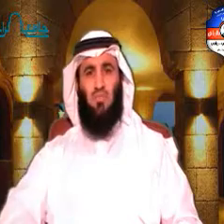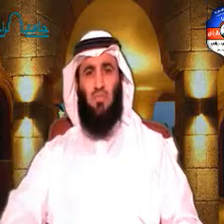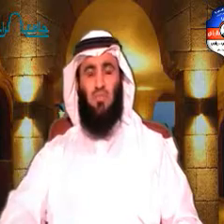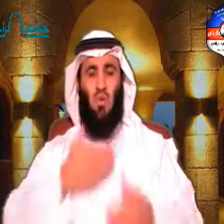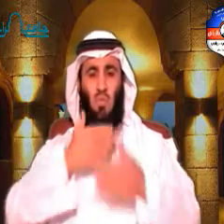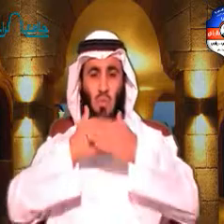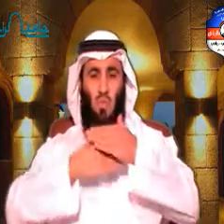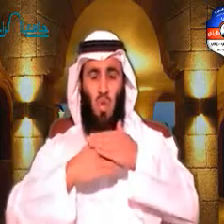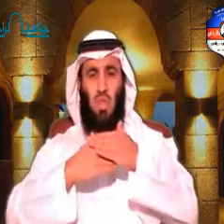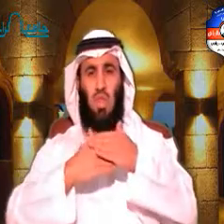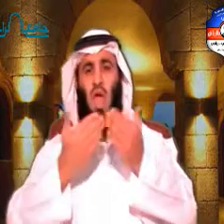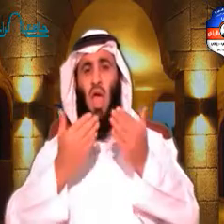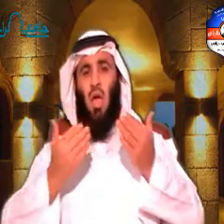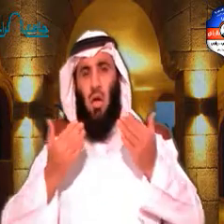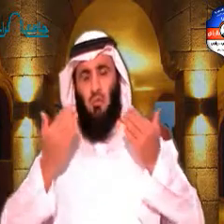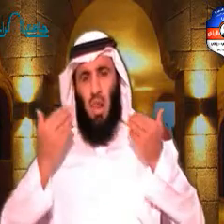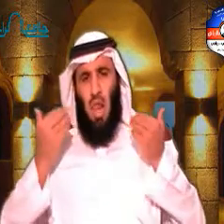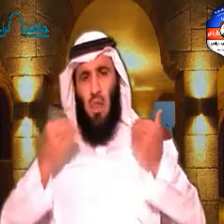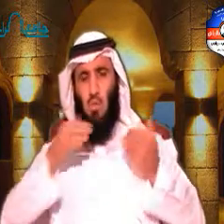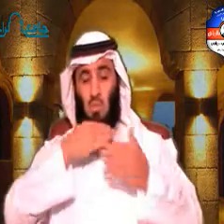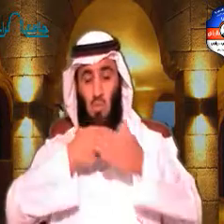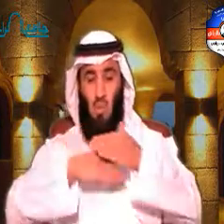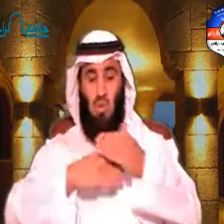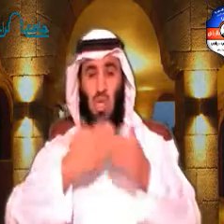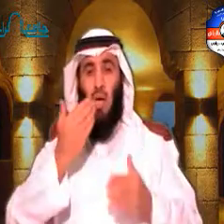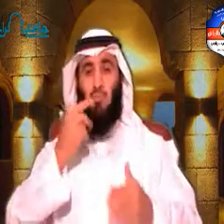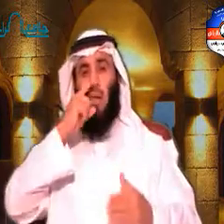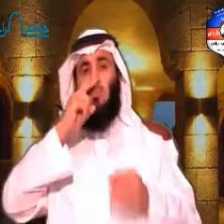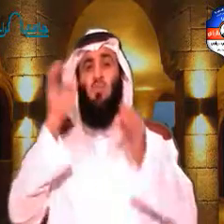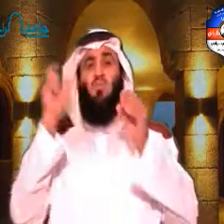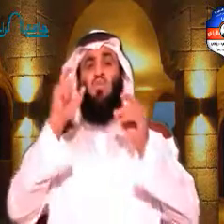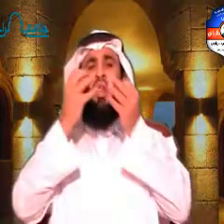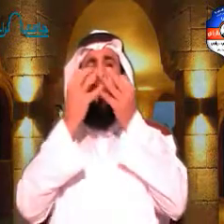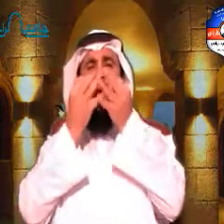الأعلى إلا بعد أن أكمل الإسلام دينا صافيا